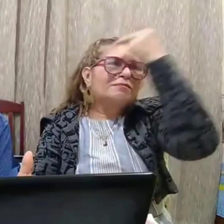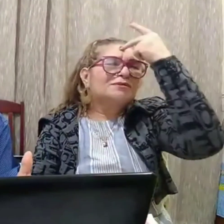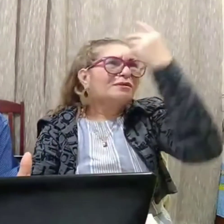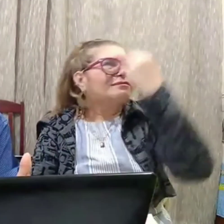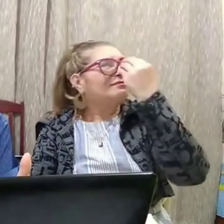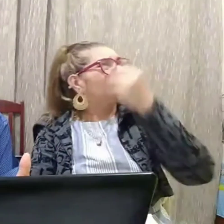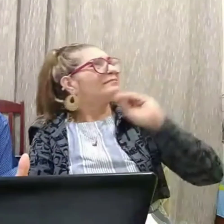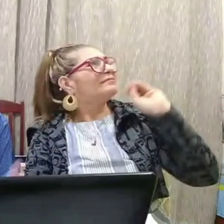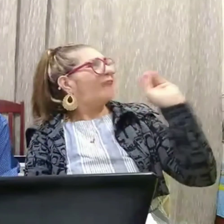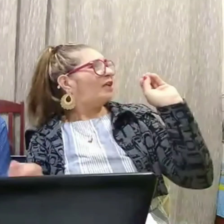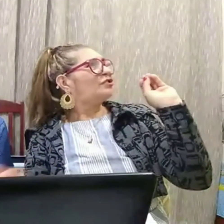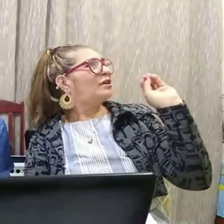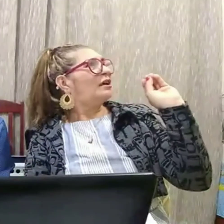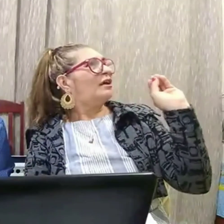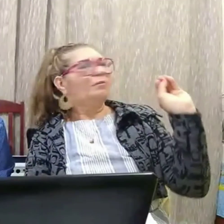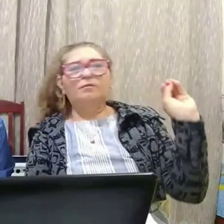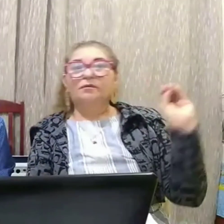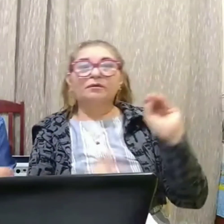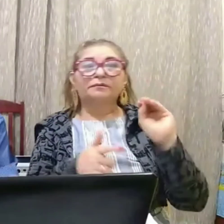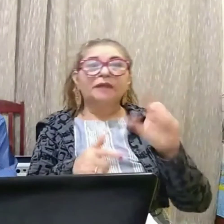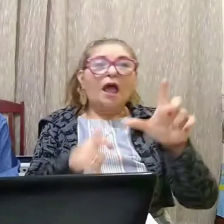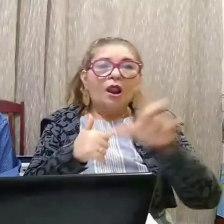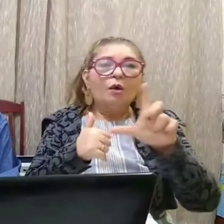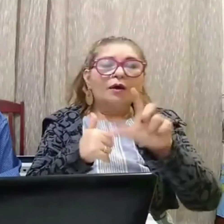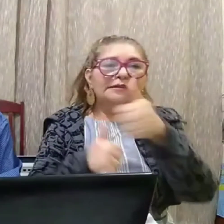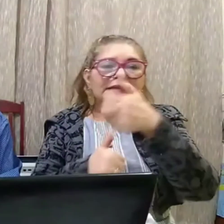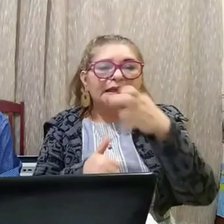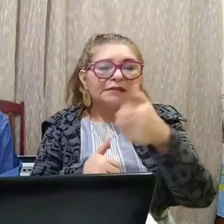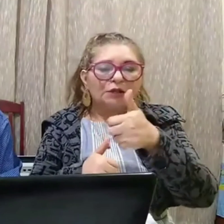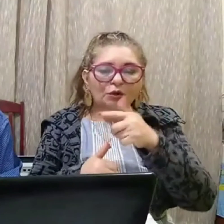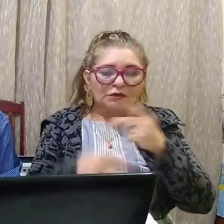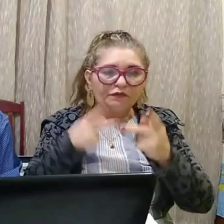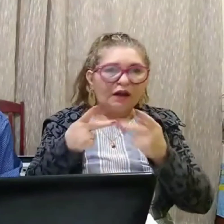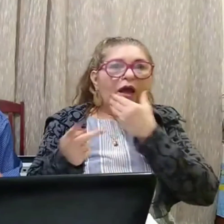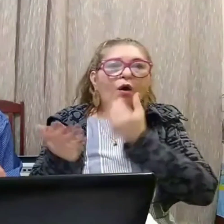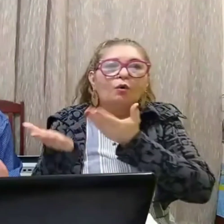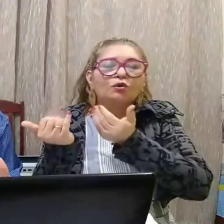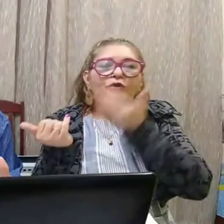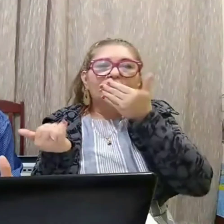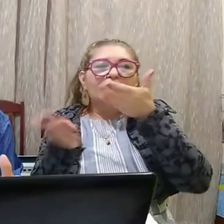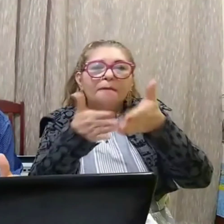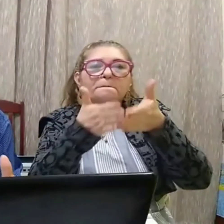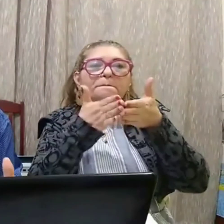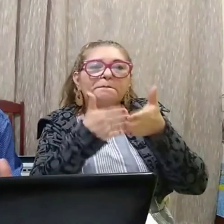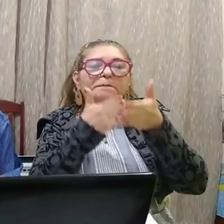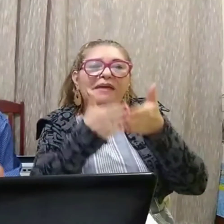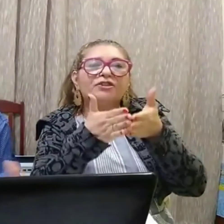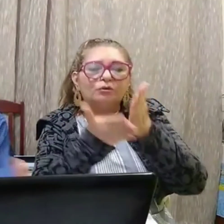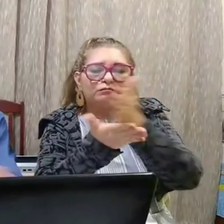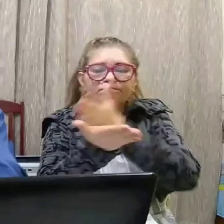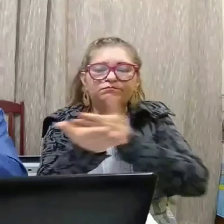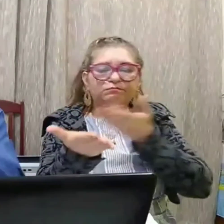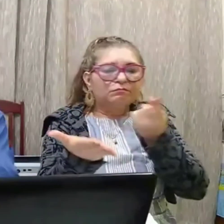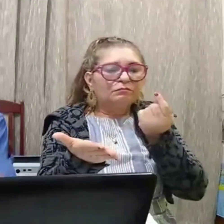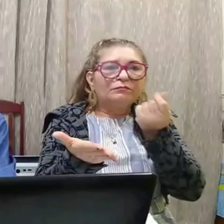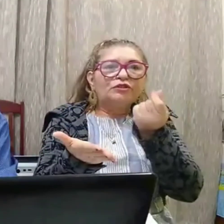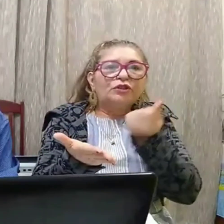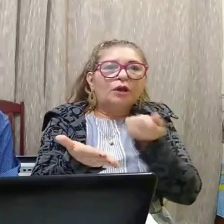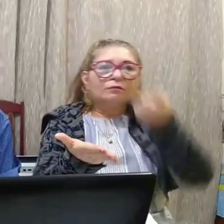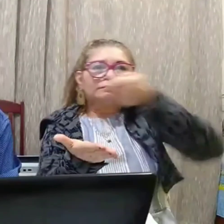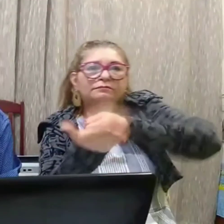amor? Lucas 15:12 diz que aquele jovem pediu a parte da herança, ele